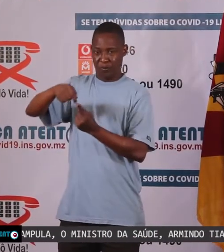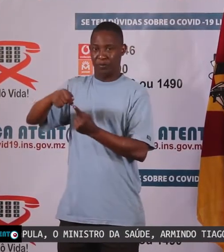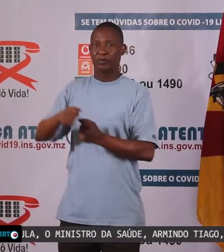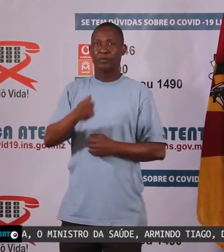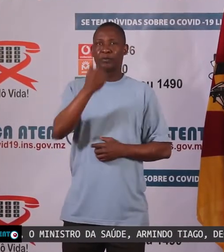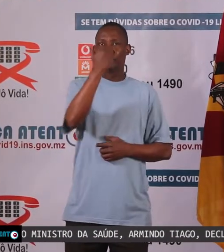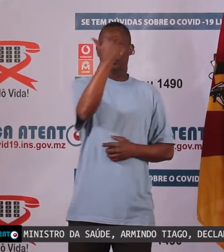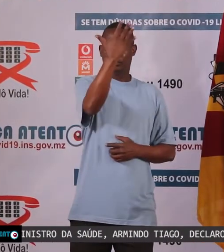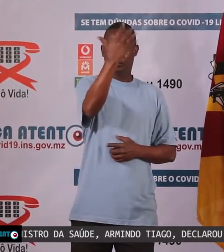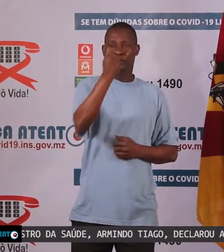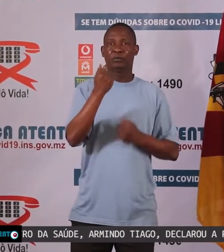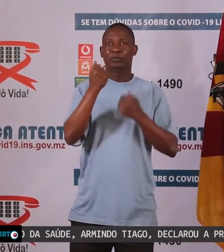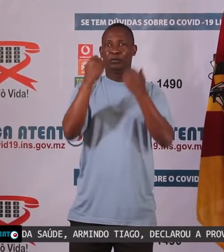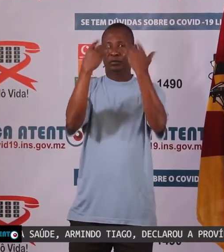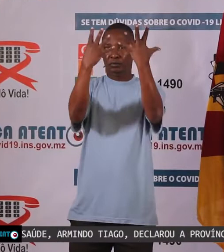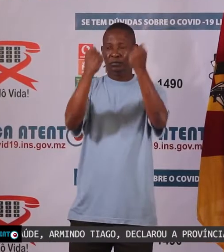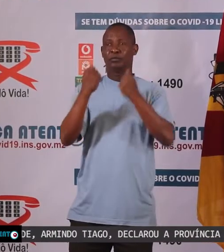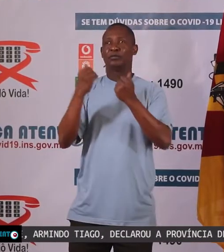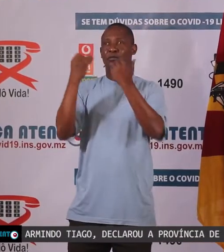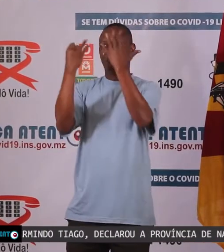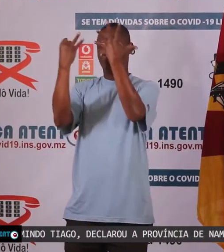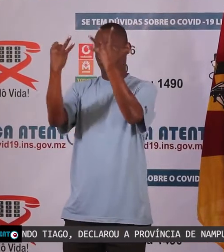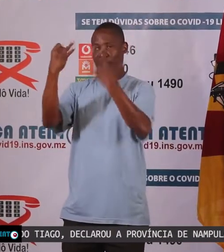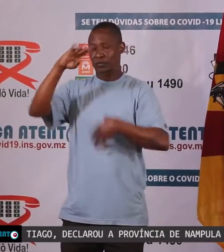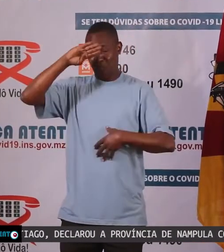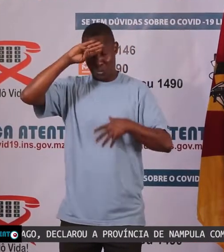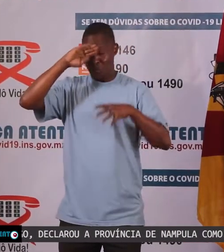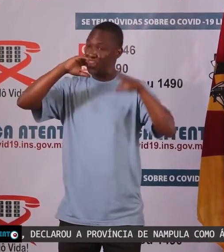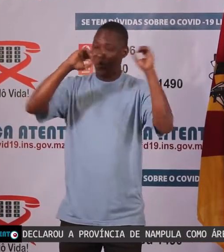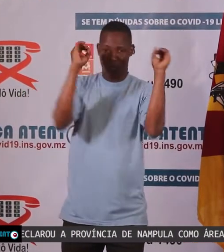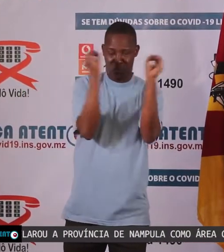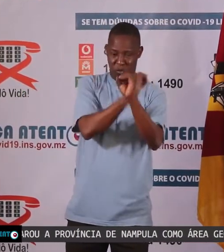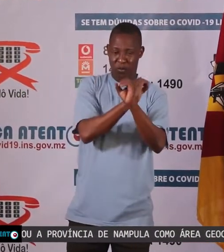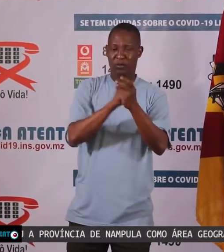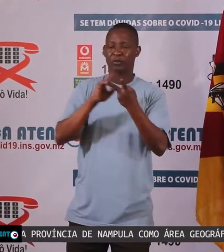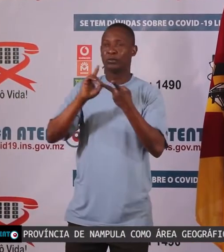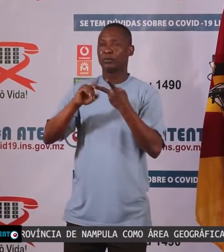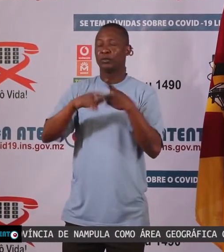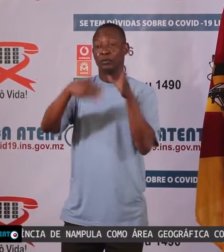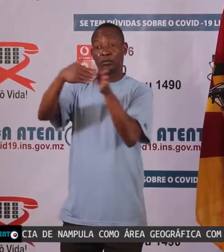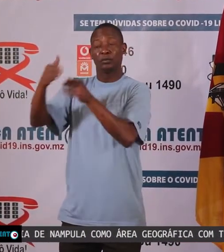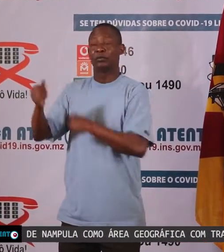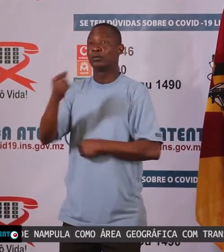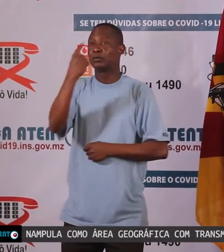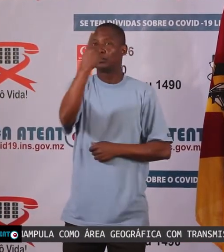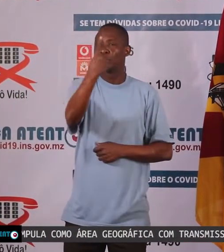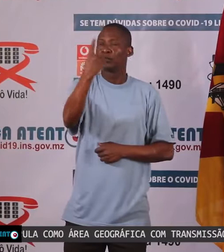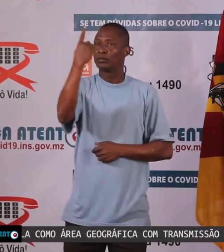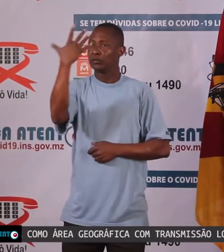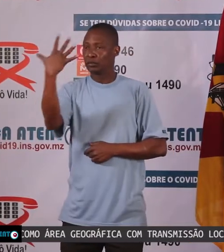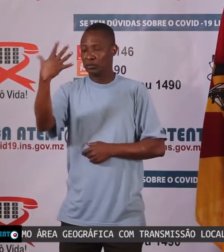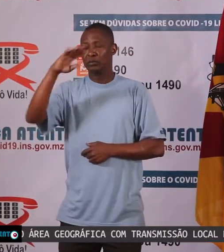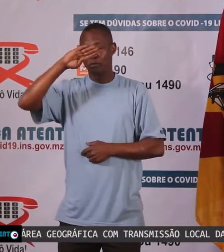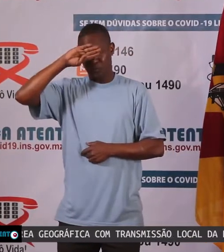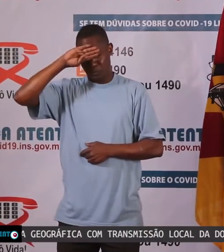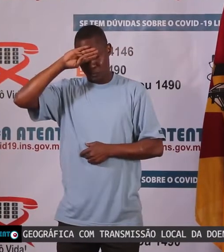597 revelaram-se negativos para infecção de Covid-19 e 15 revelaram-se positivos para a